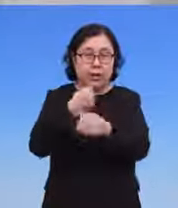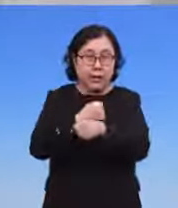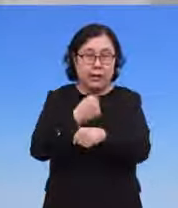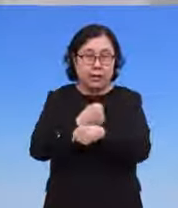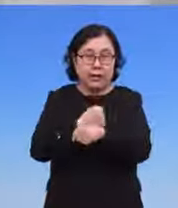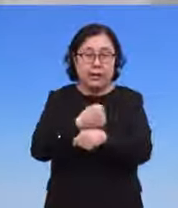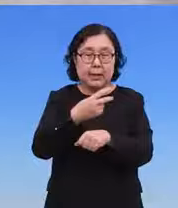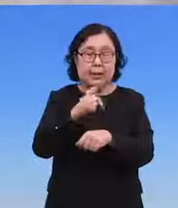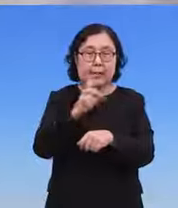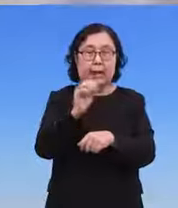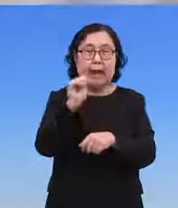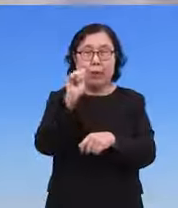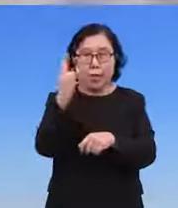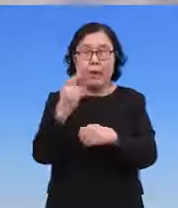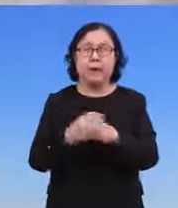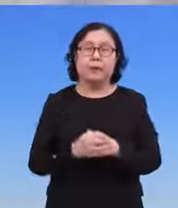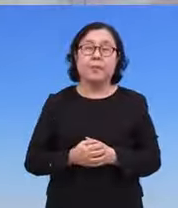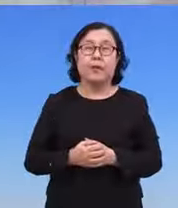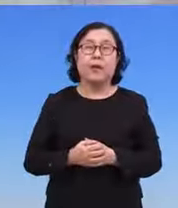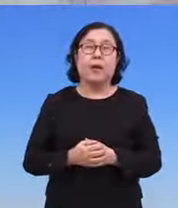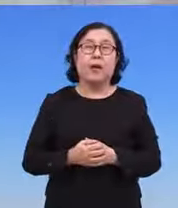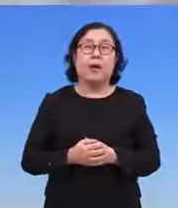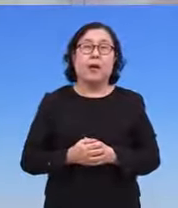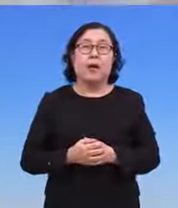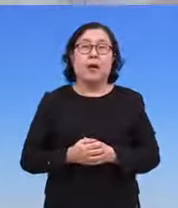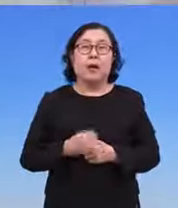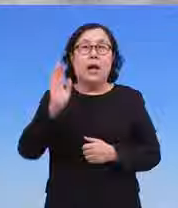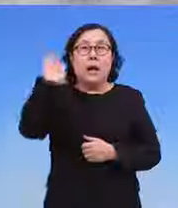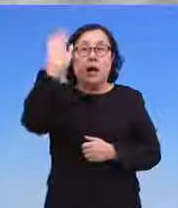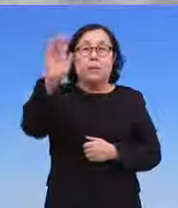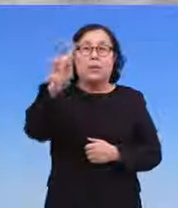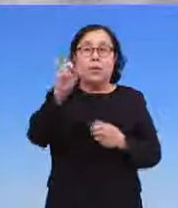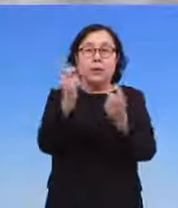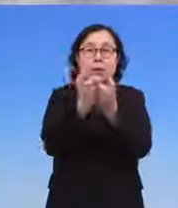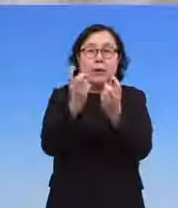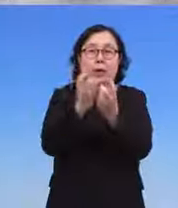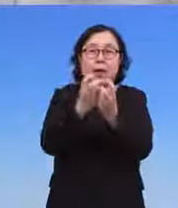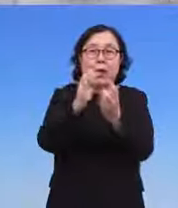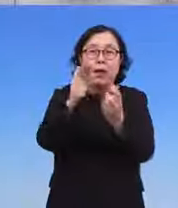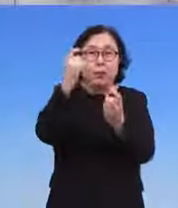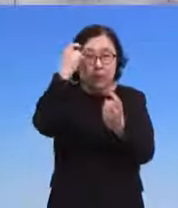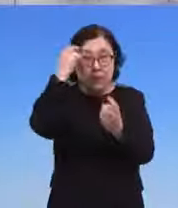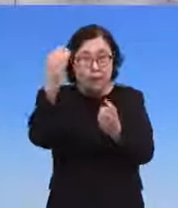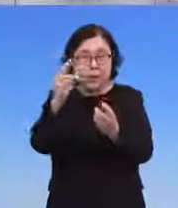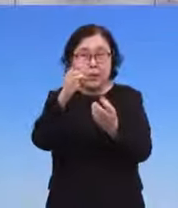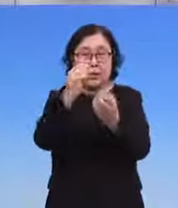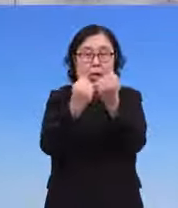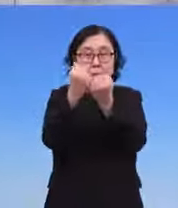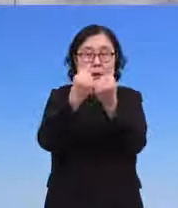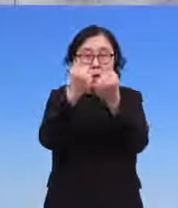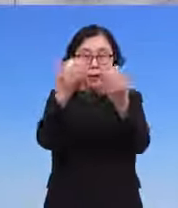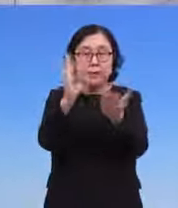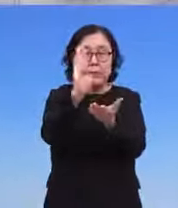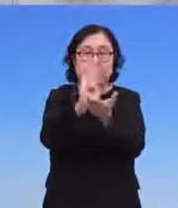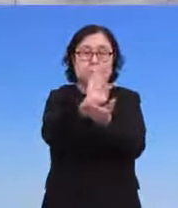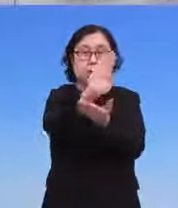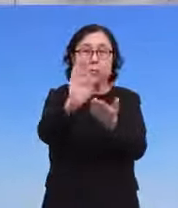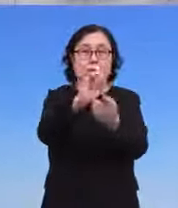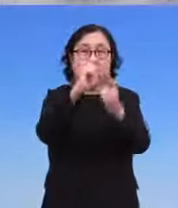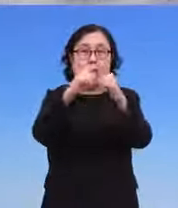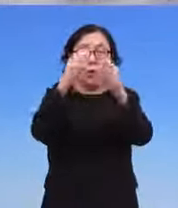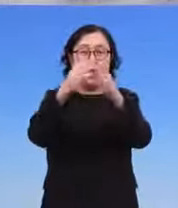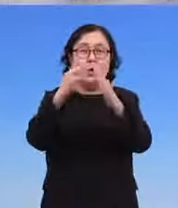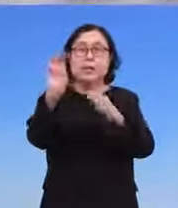제가 이제 설명을 드리도록 하겠습니다. 이제 향후 일만수도 파송운동 어떻게 진행이 되는가? 이제 분당 우리